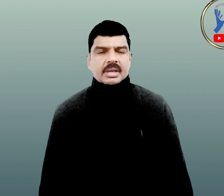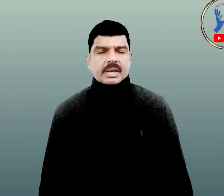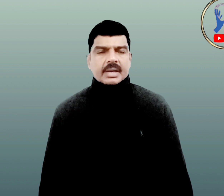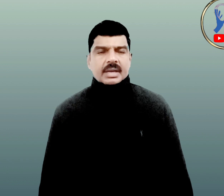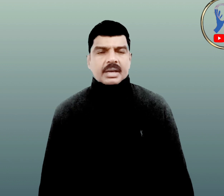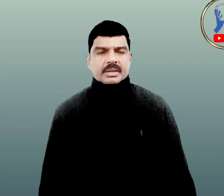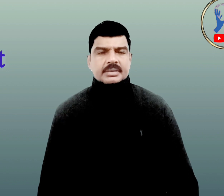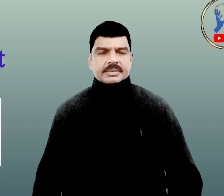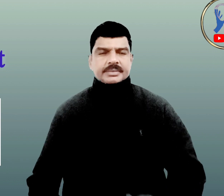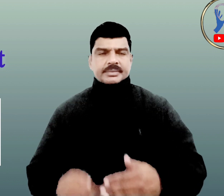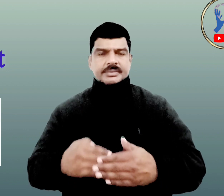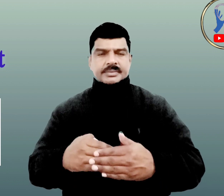अगला